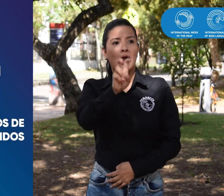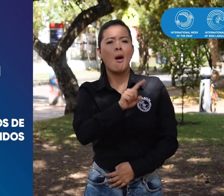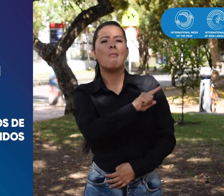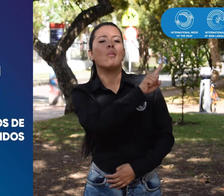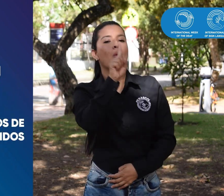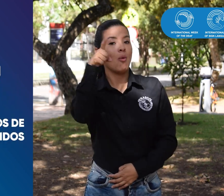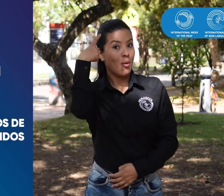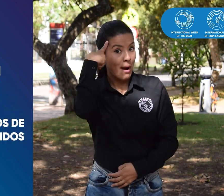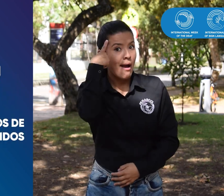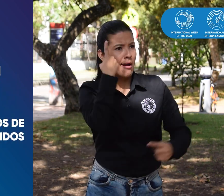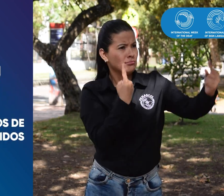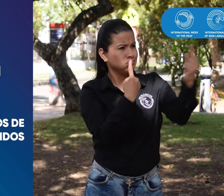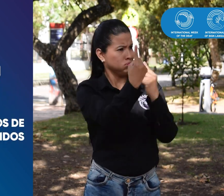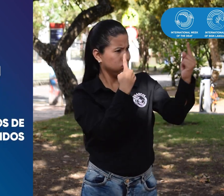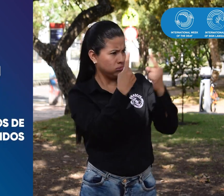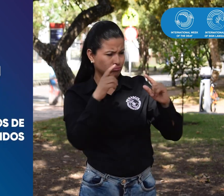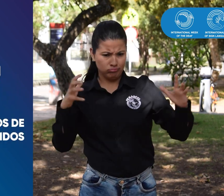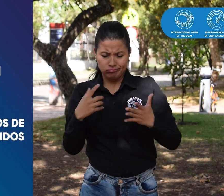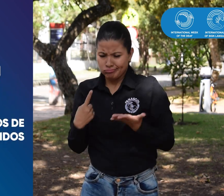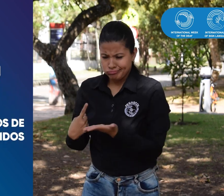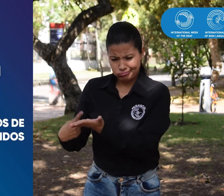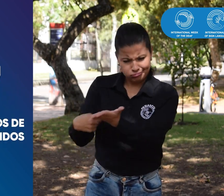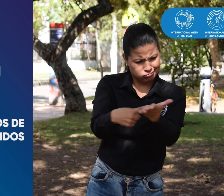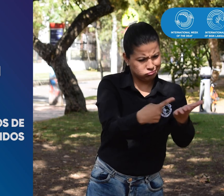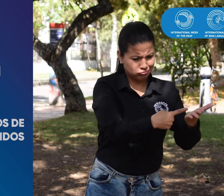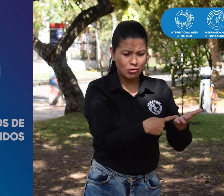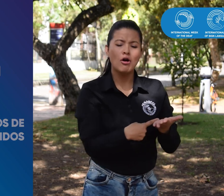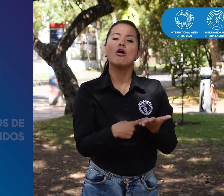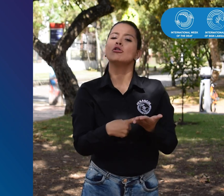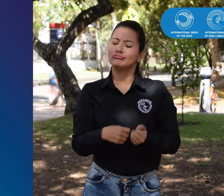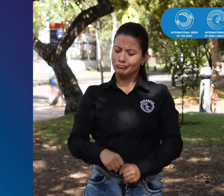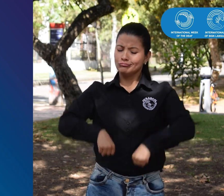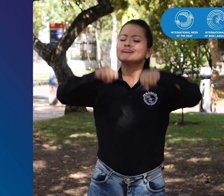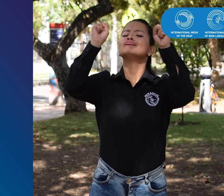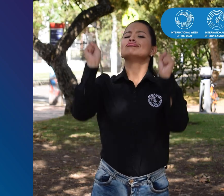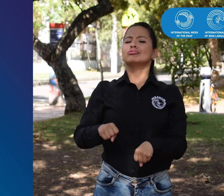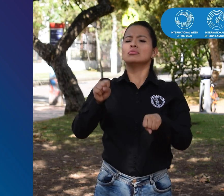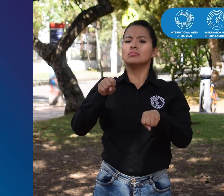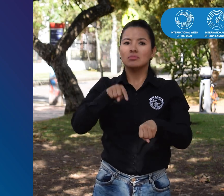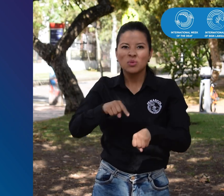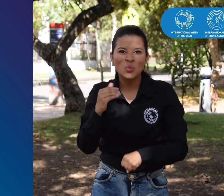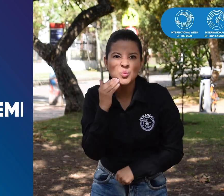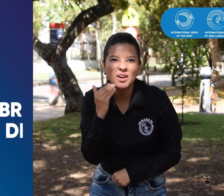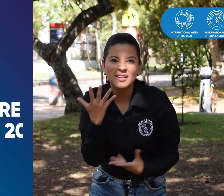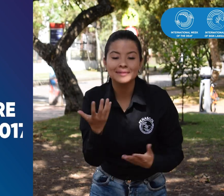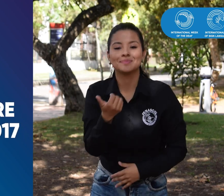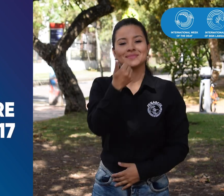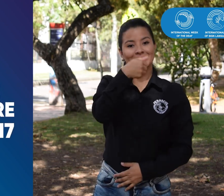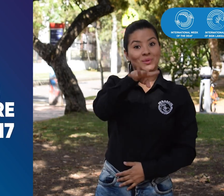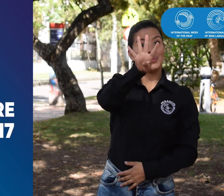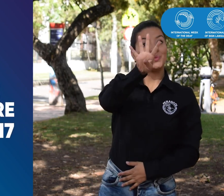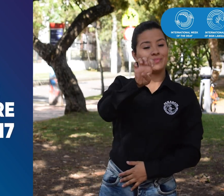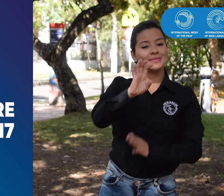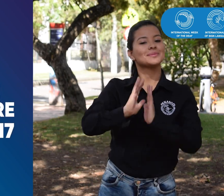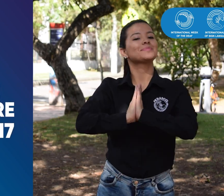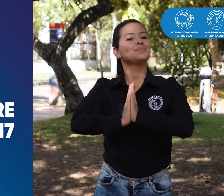quien tiene 97 estados miembros sus representantes en sesión el 19 de diciembre